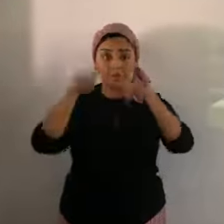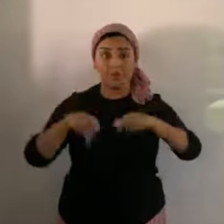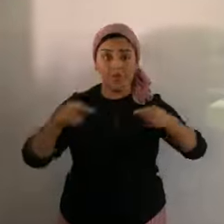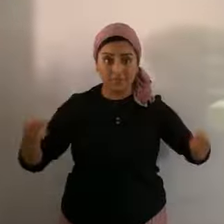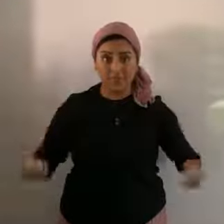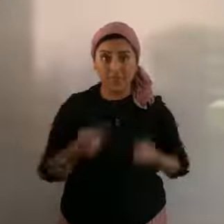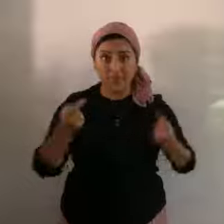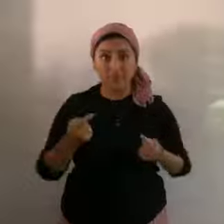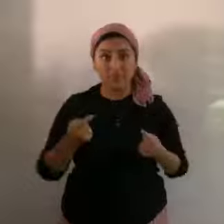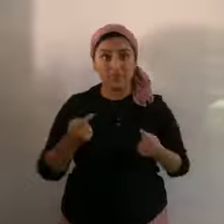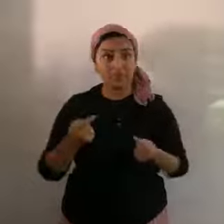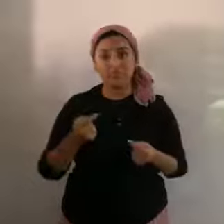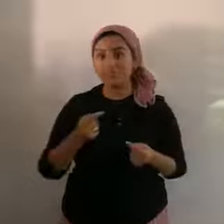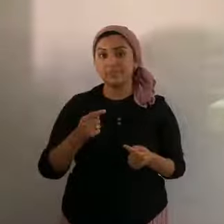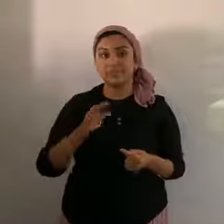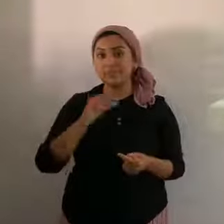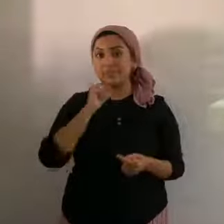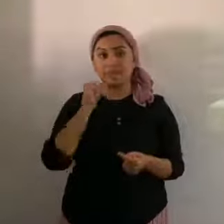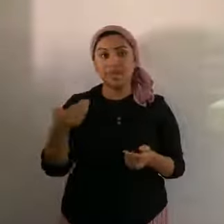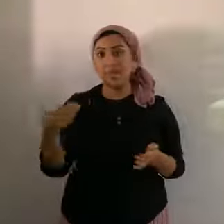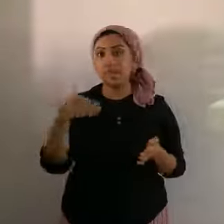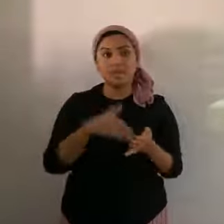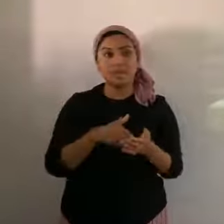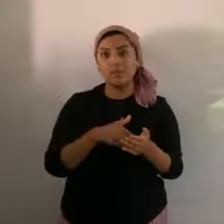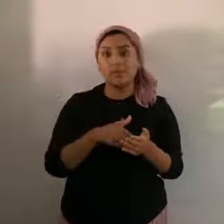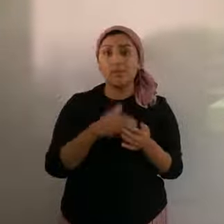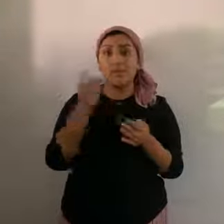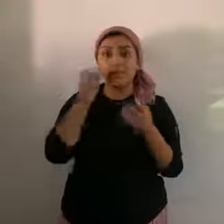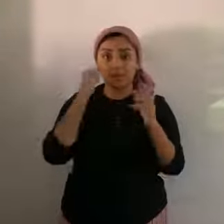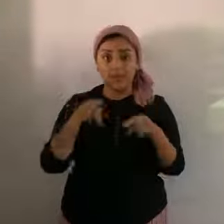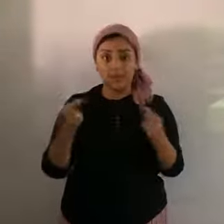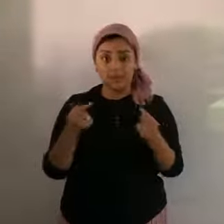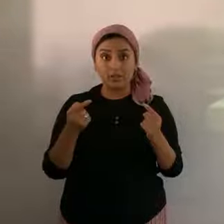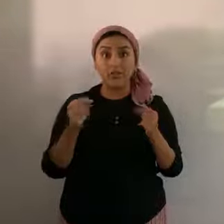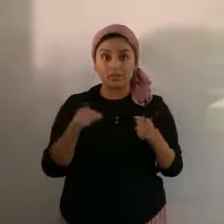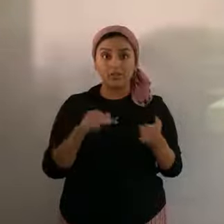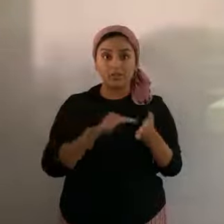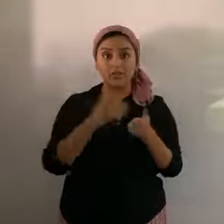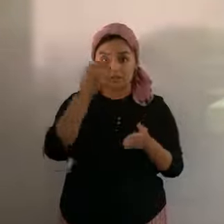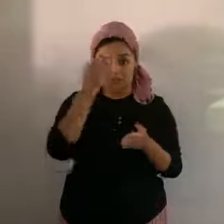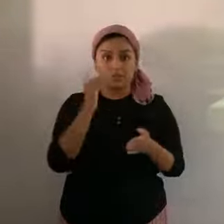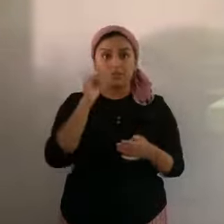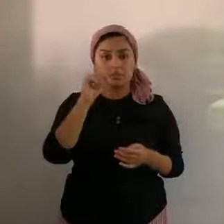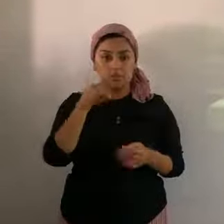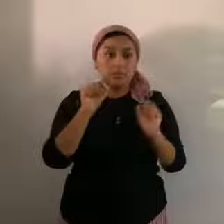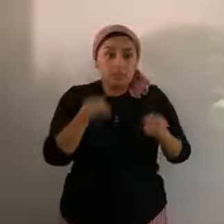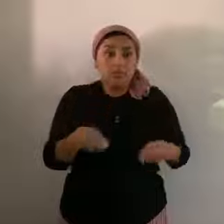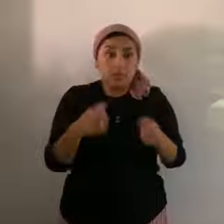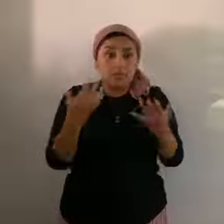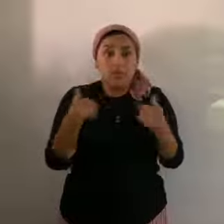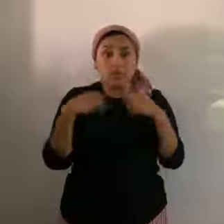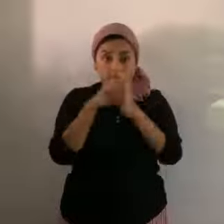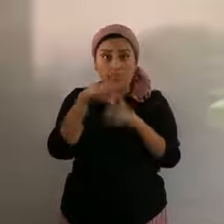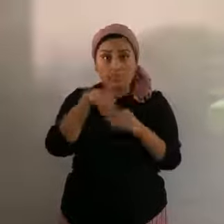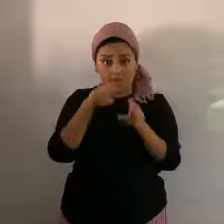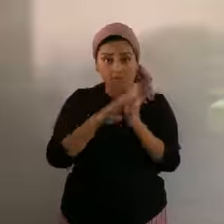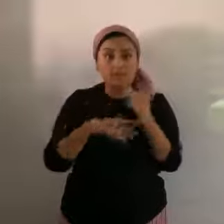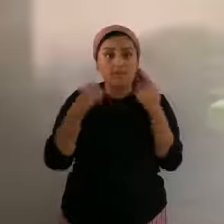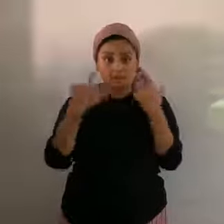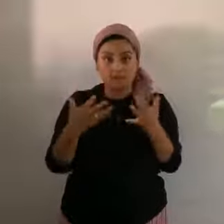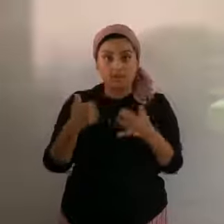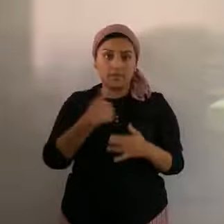ya no vuelve a ser la misma. Si una persona peca, sí puede ser perdonada por el Eterno. Yo no digo que no, porque hay muchos ejemplos en la Tanaj.